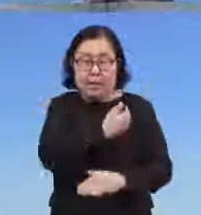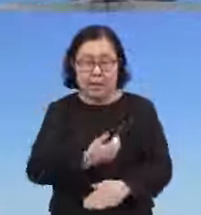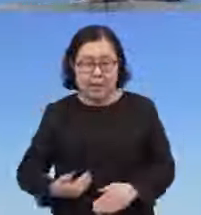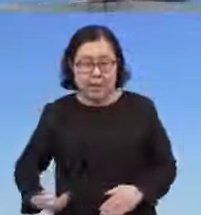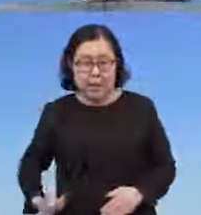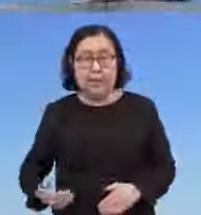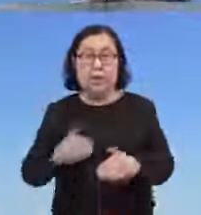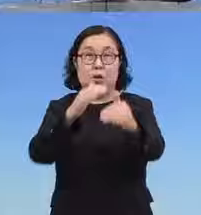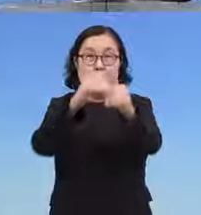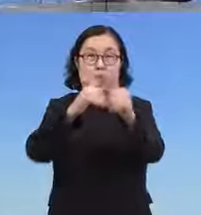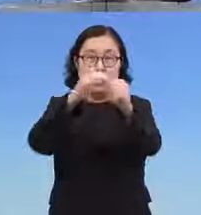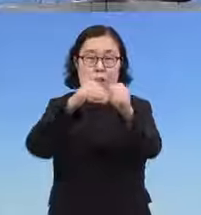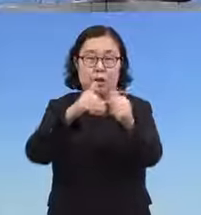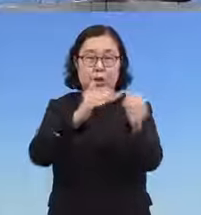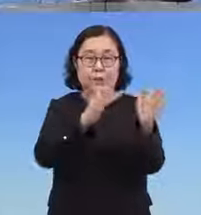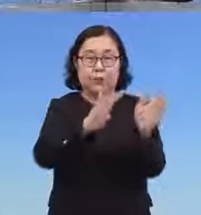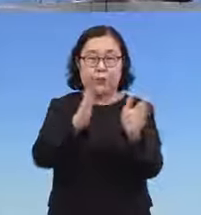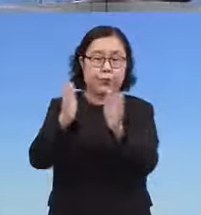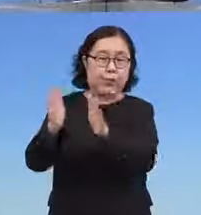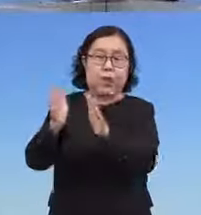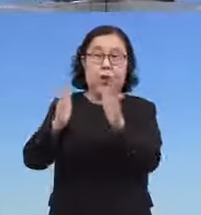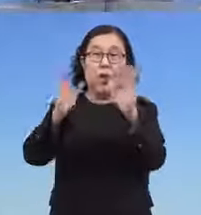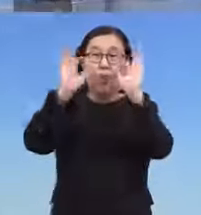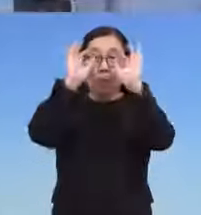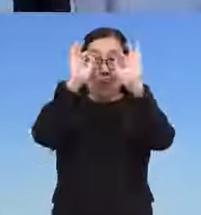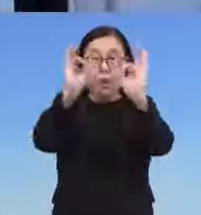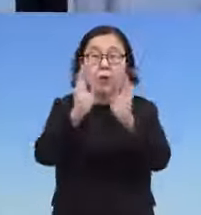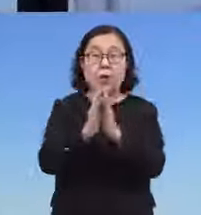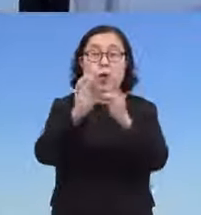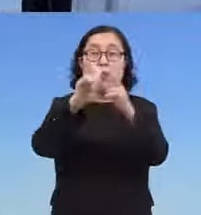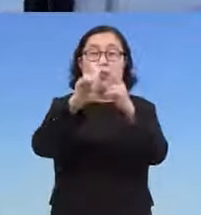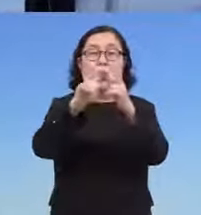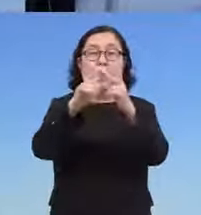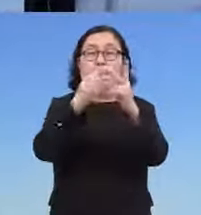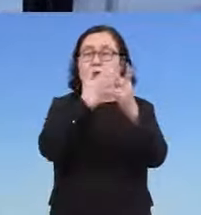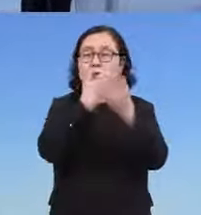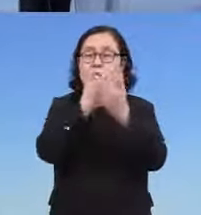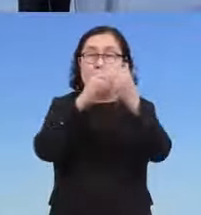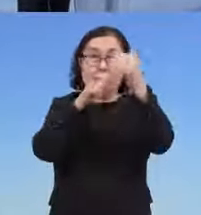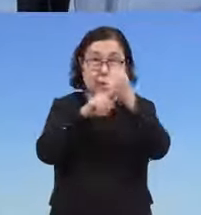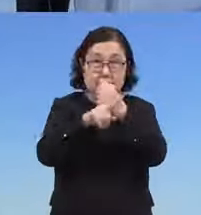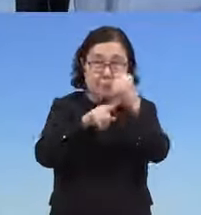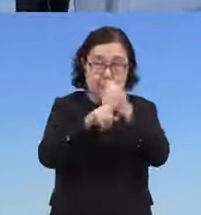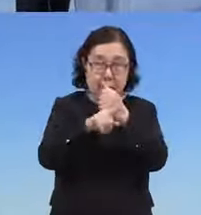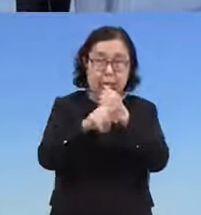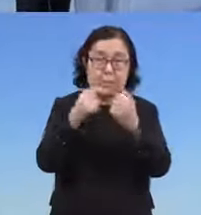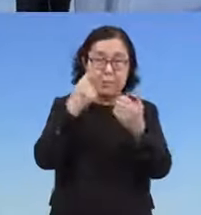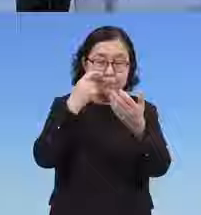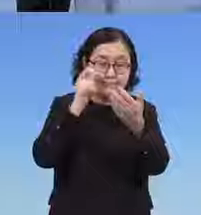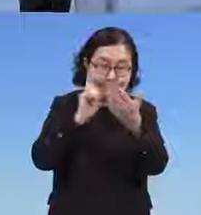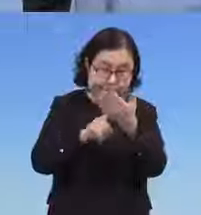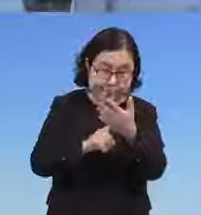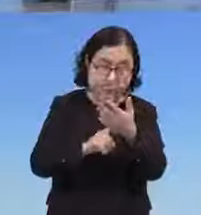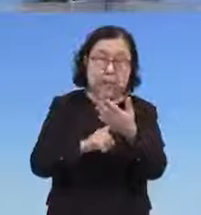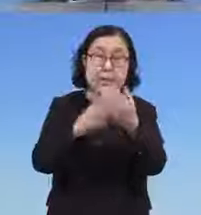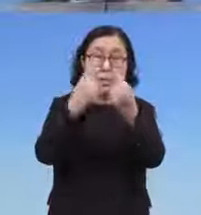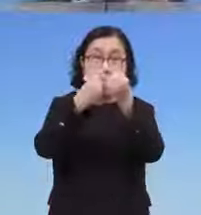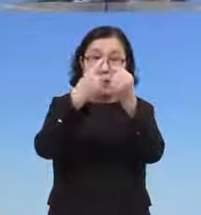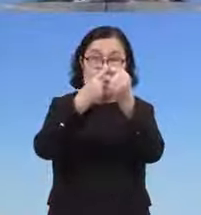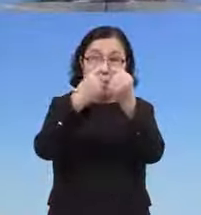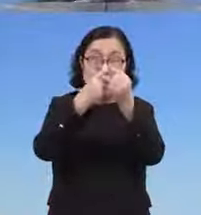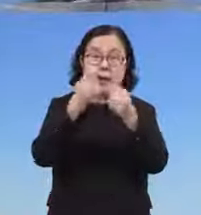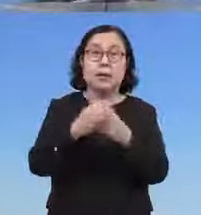부르시는 이 내용을, 또 그 과정을 보면서 참 두 가지 중요한 의미를 발견하는데요. 첫 번째 의미가